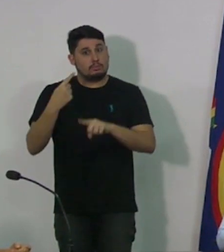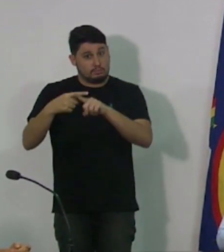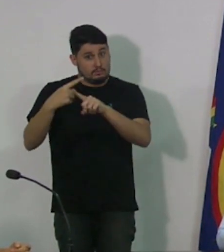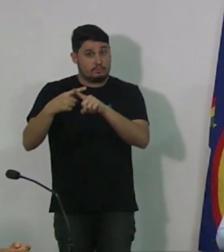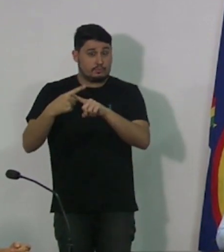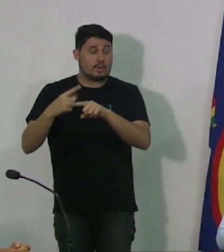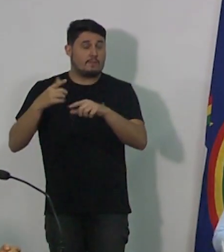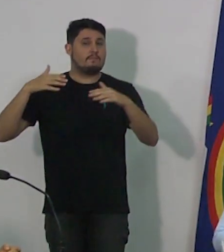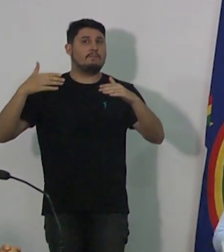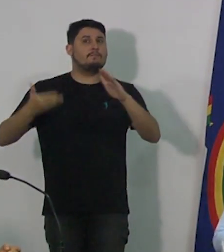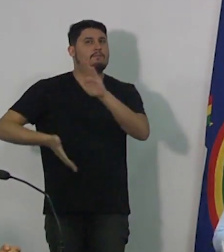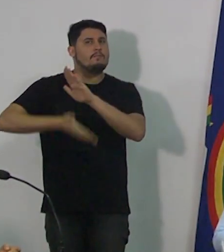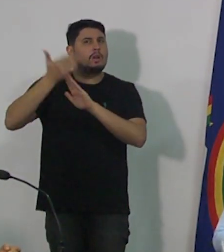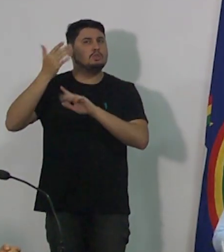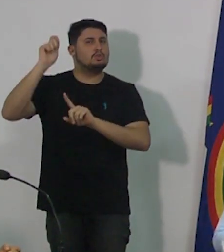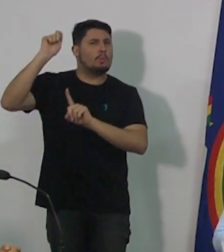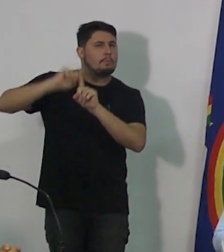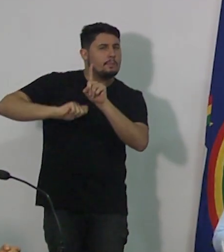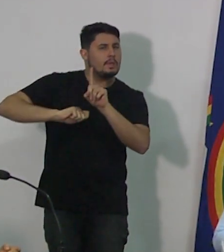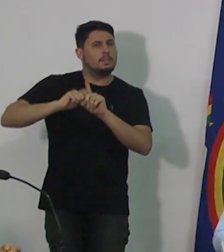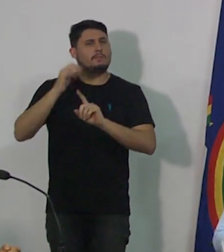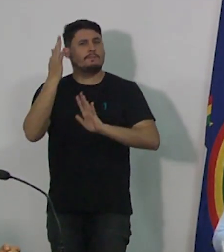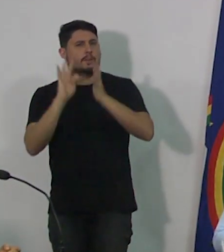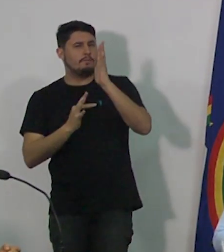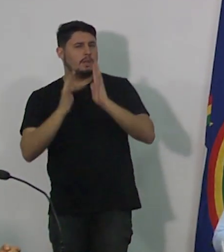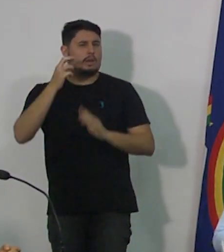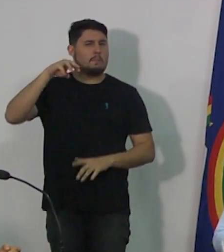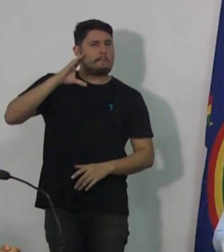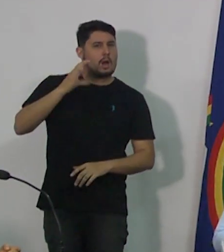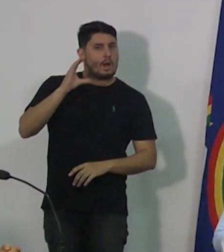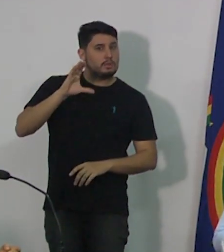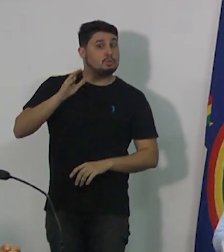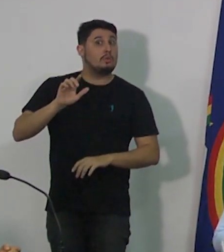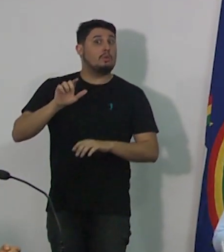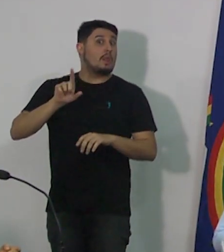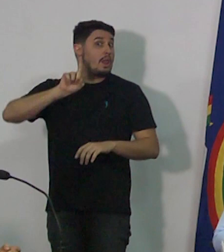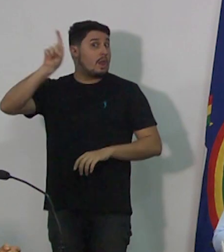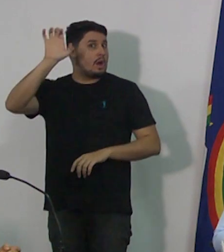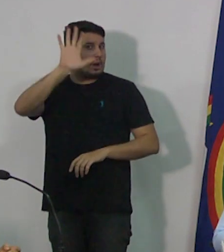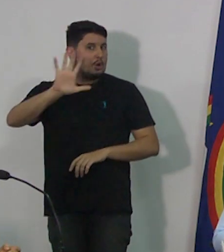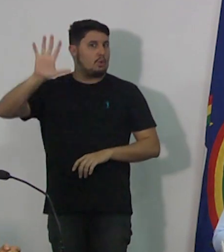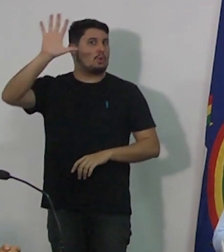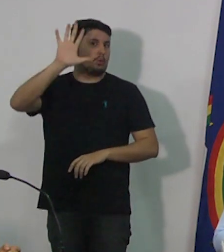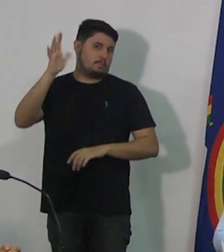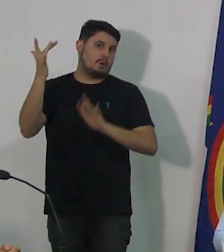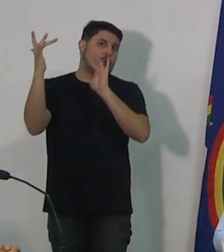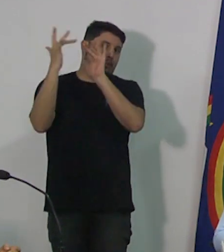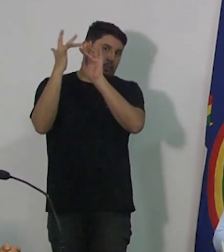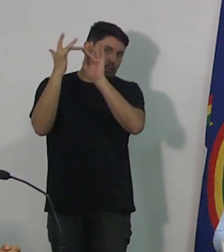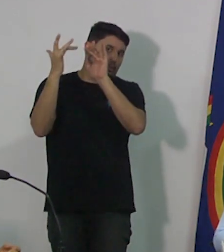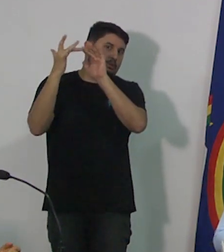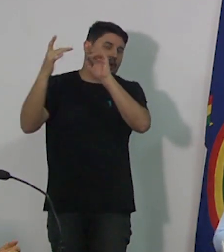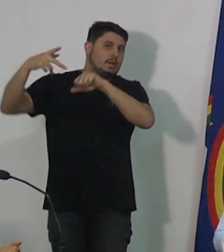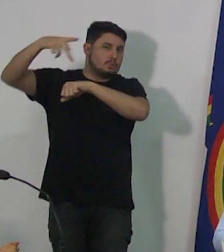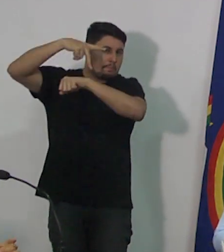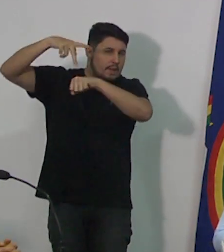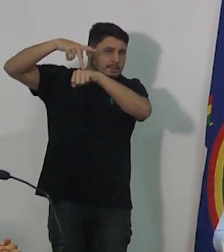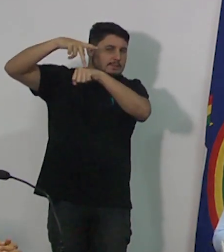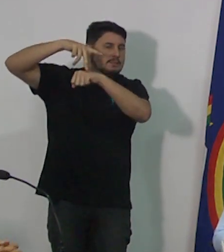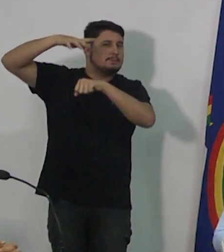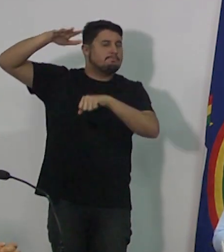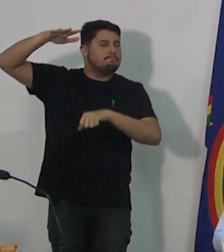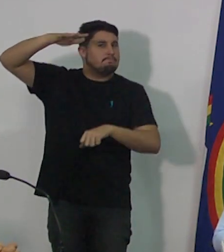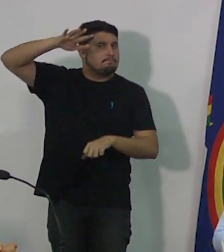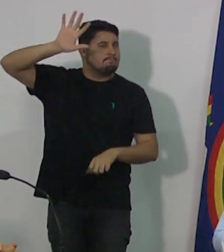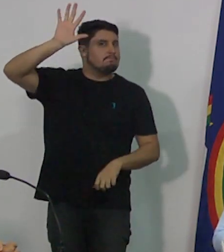mês de fevereiro e março. Ela estava na Europa, fez o contato, foi para vários países da Europa